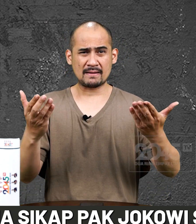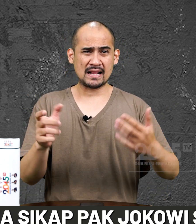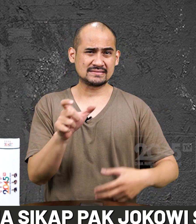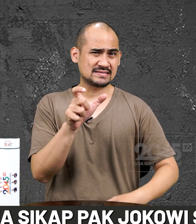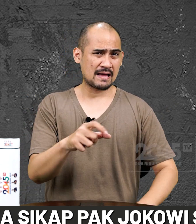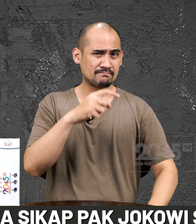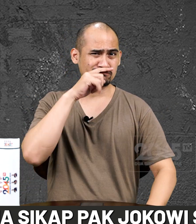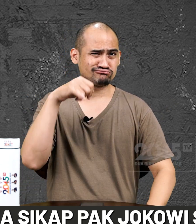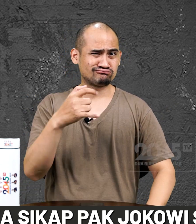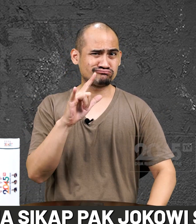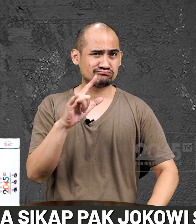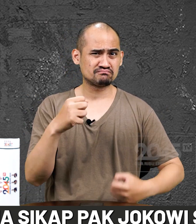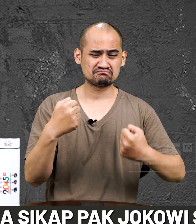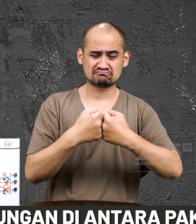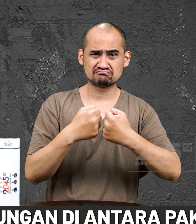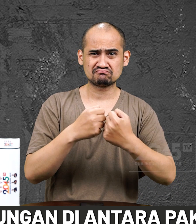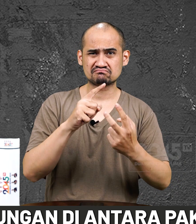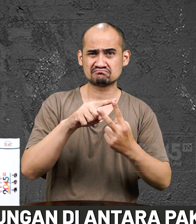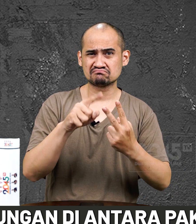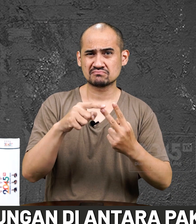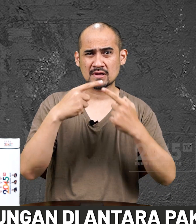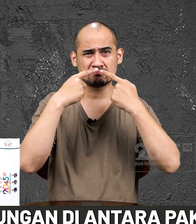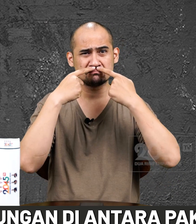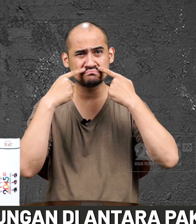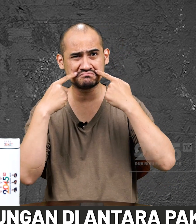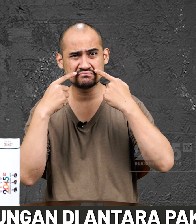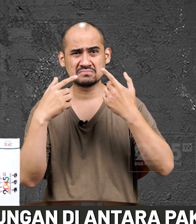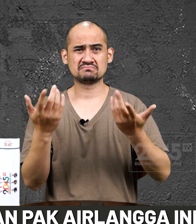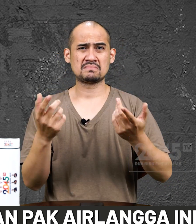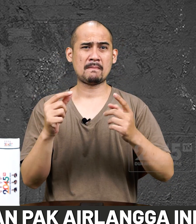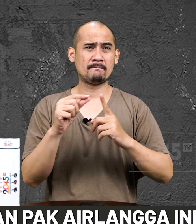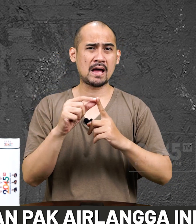Gimana sikap Pak Jokowi sama pertarungan di antara Pak Luhut dan Pak Airlangga ini?